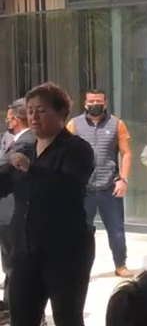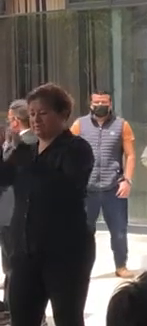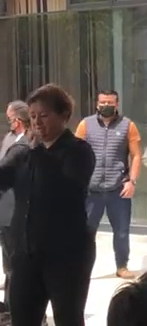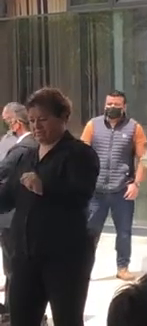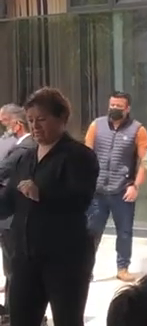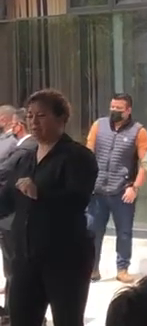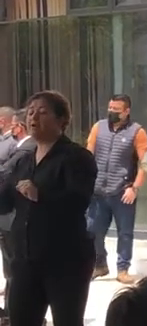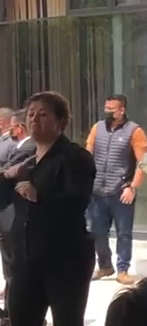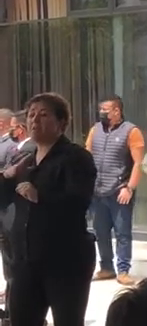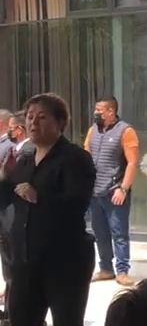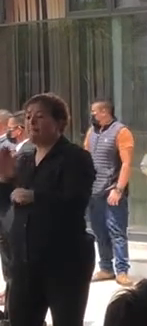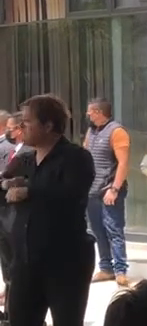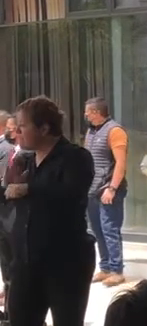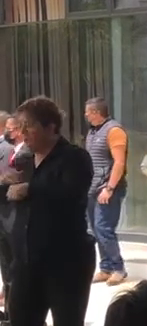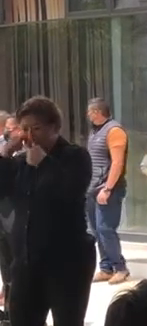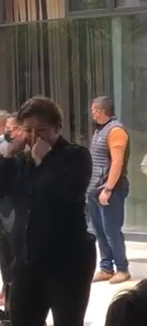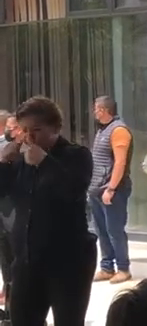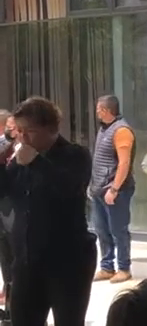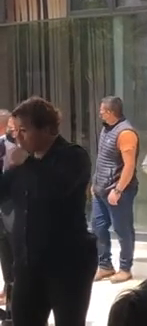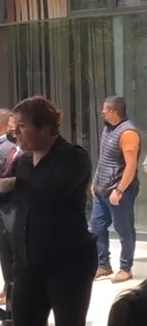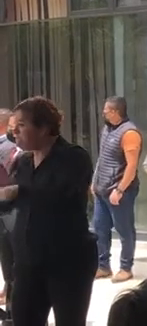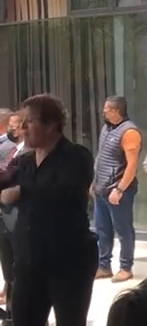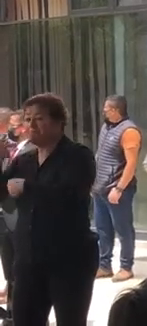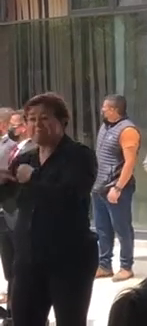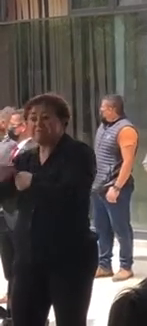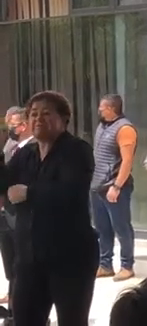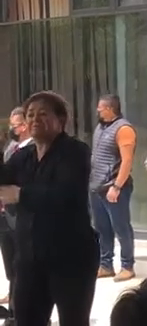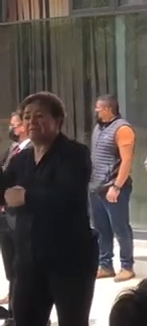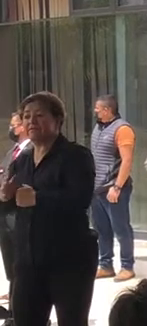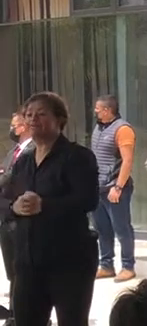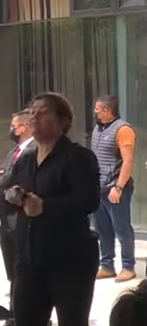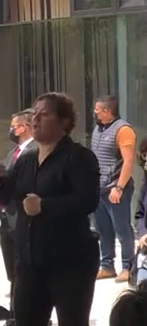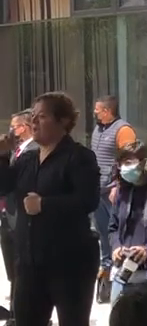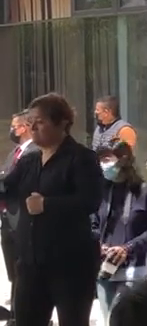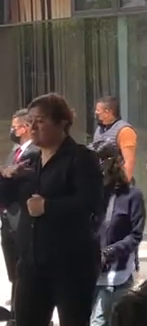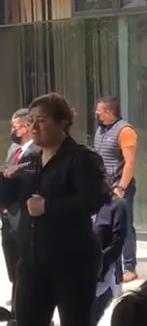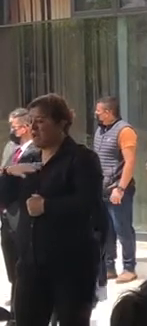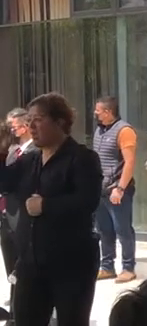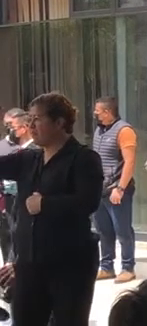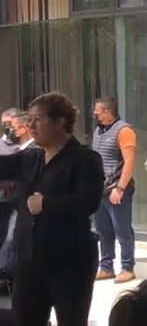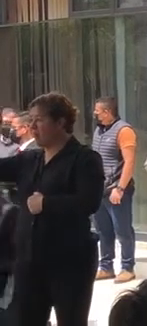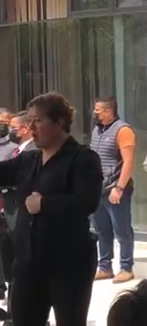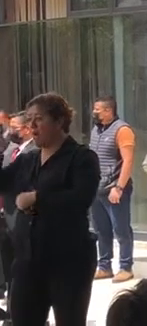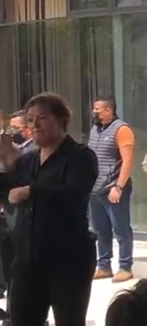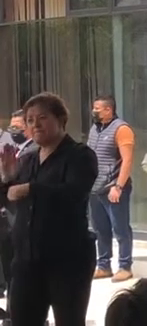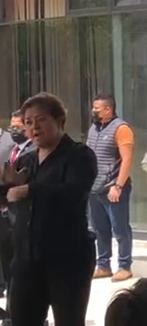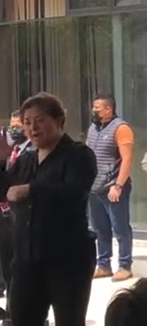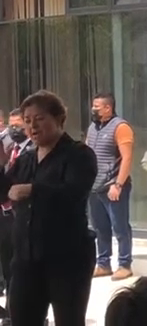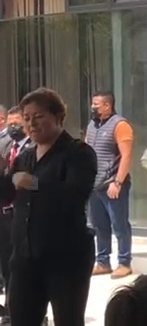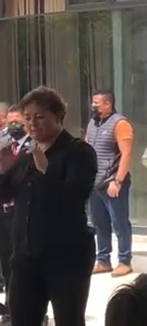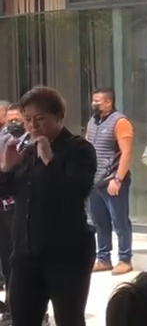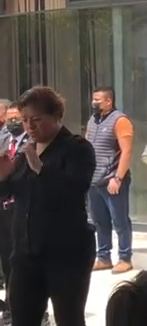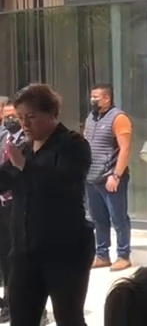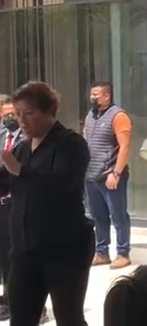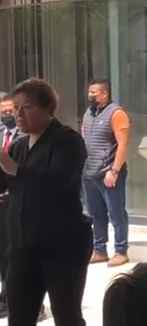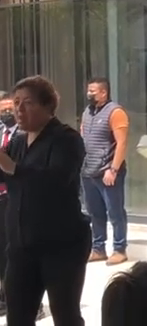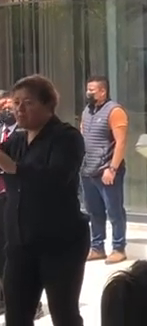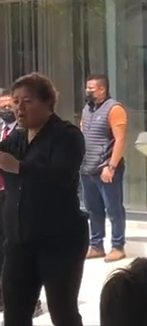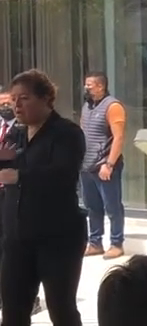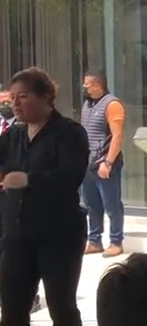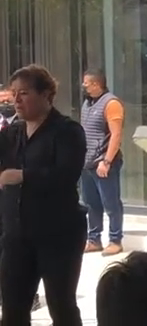ante cualquier eventualidad y de esta manera activar protocolos de seguridad que disminuyan los riesgos